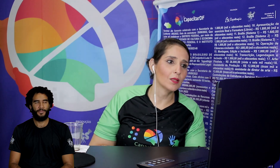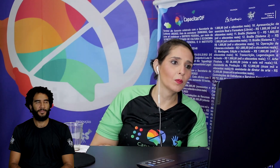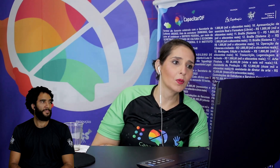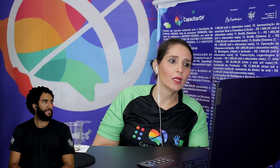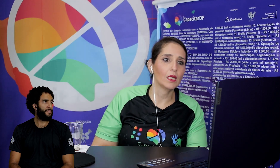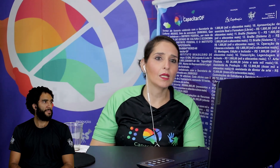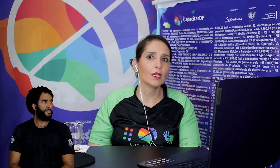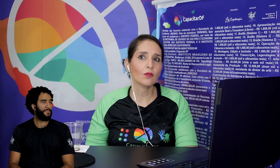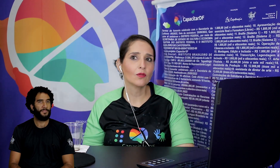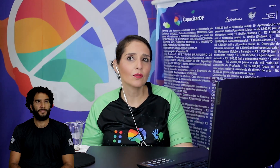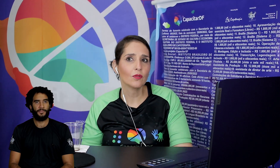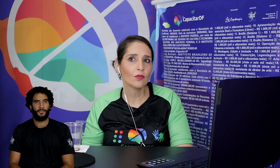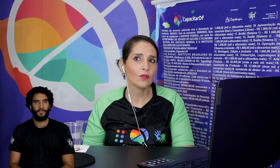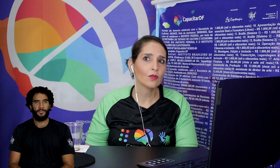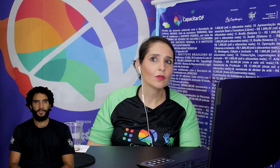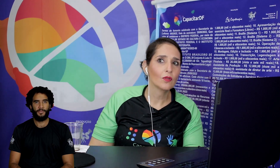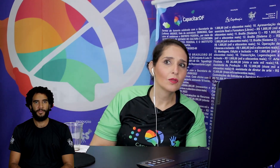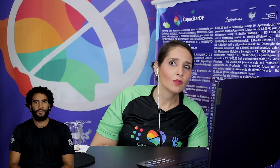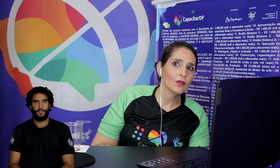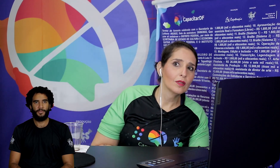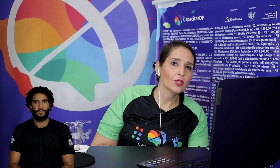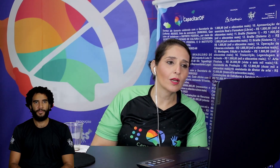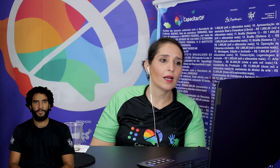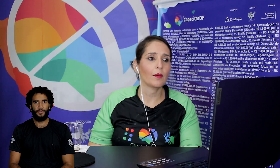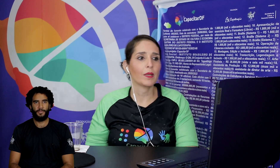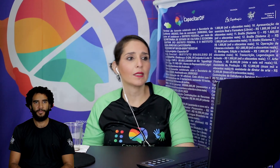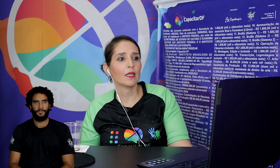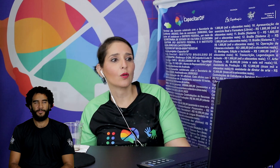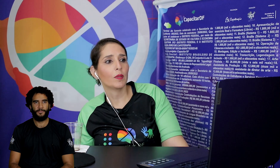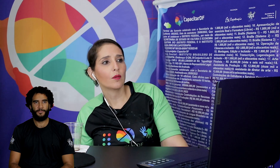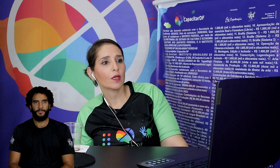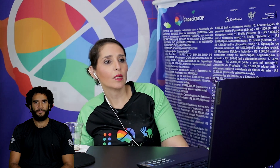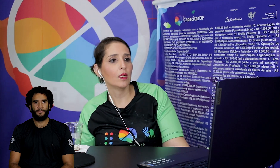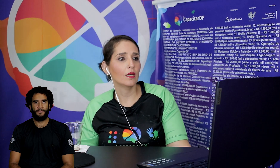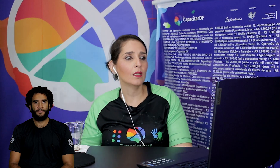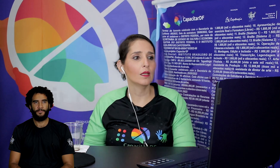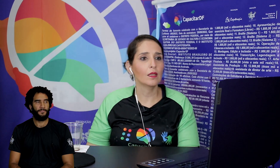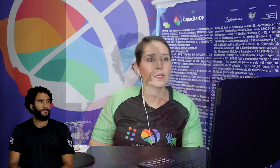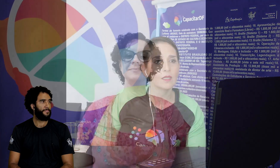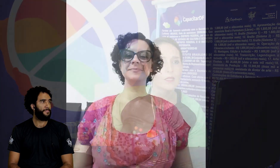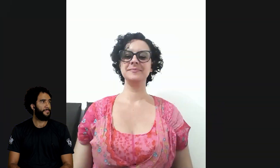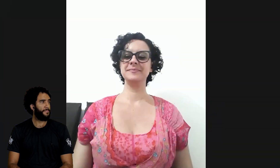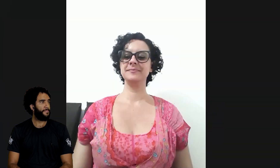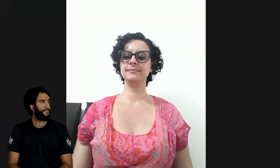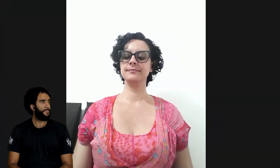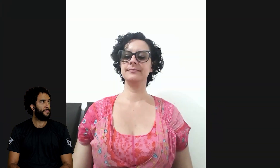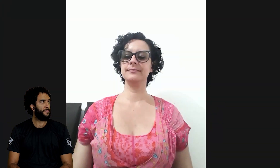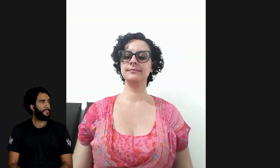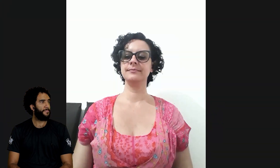Peraí, só um pouquinho. Deixa a Carla aparecer comigo aqui.